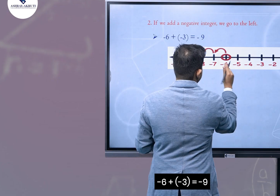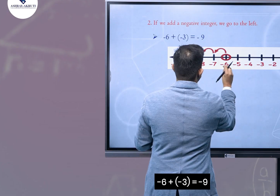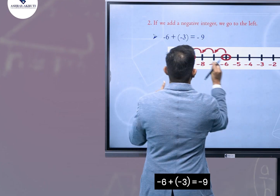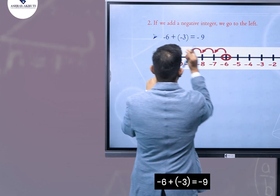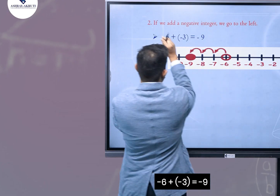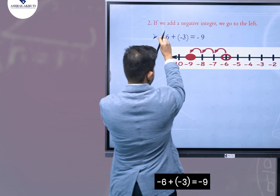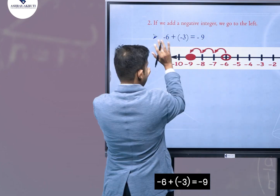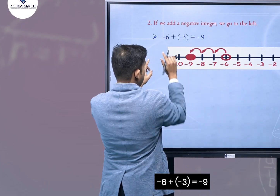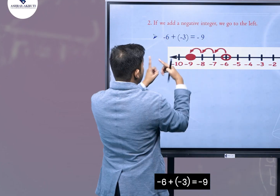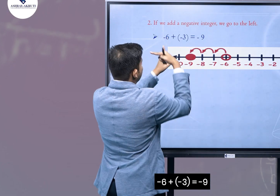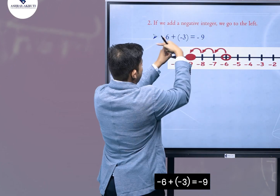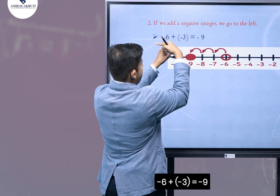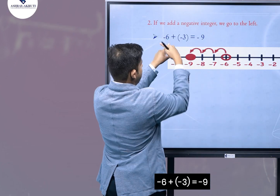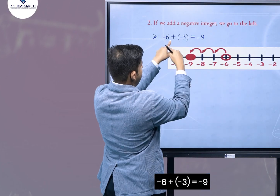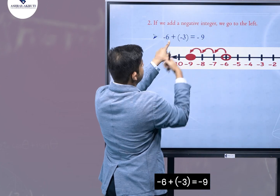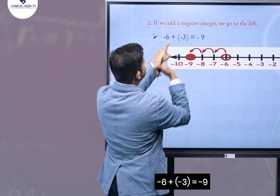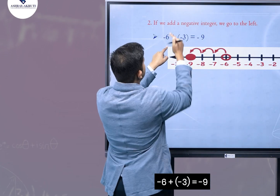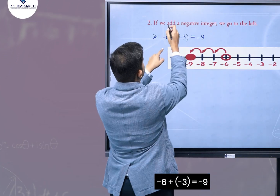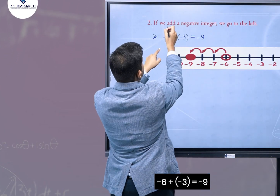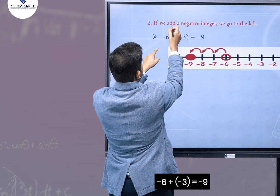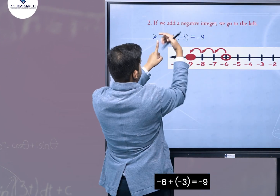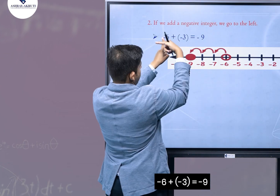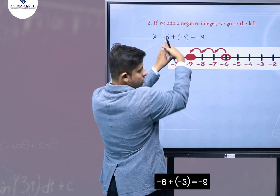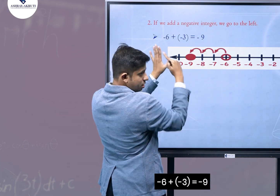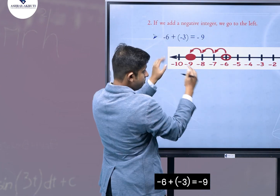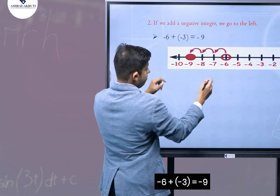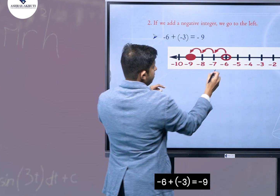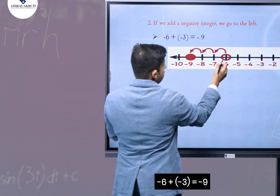of -3 equals to -9.